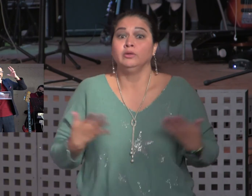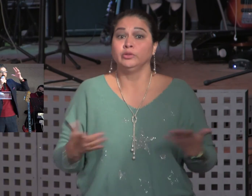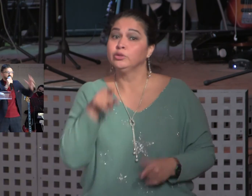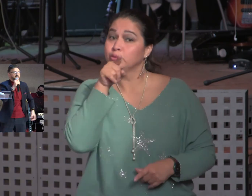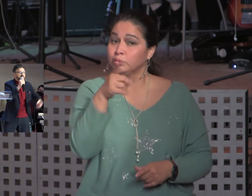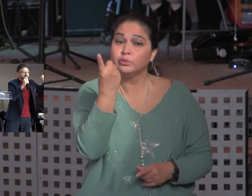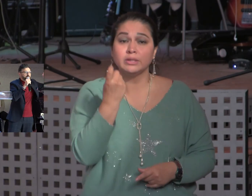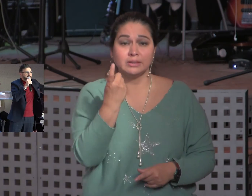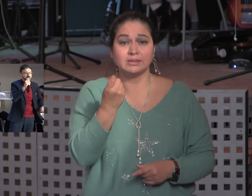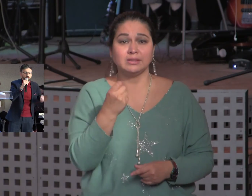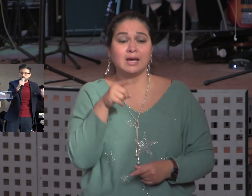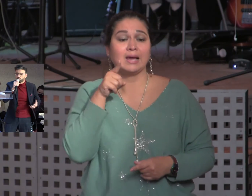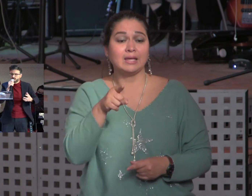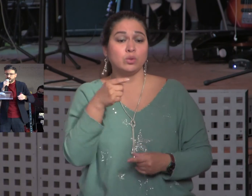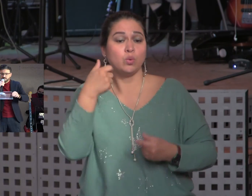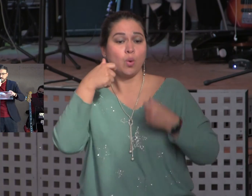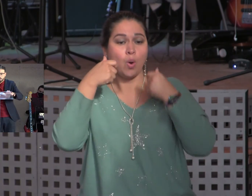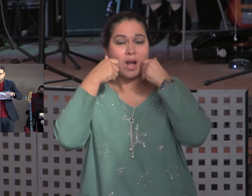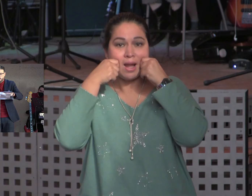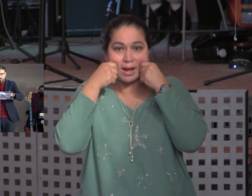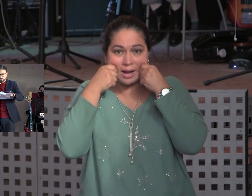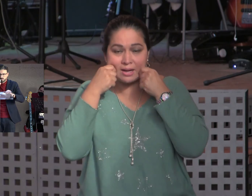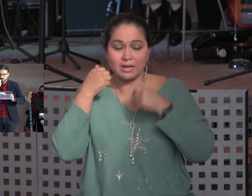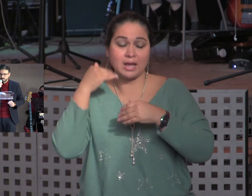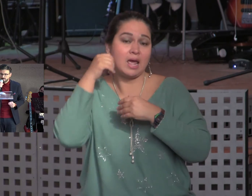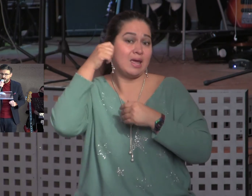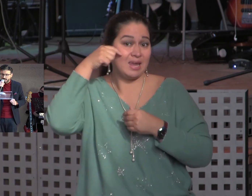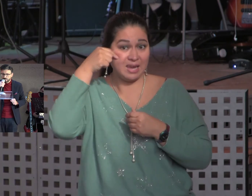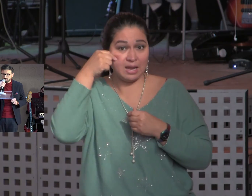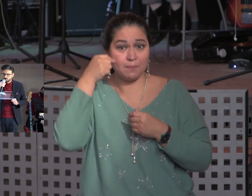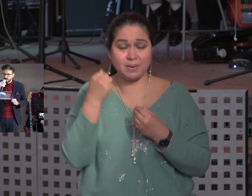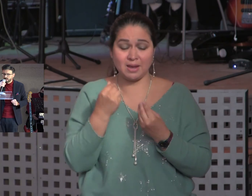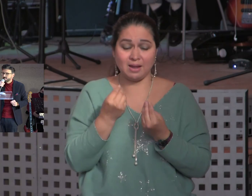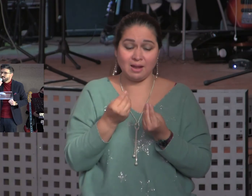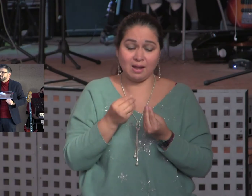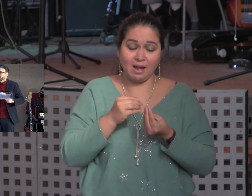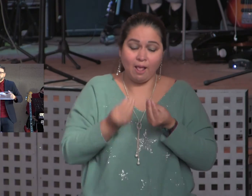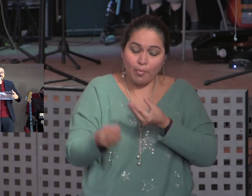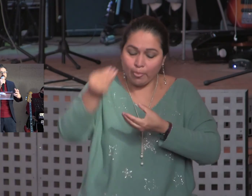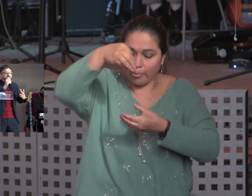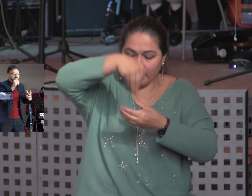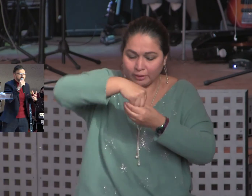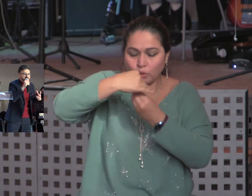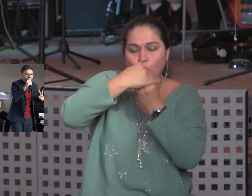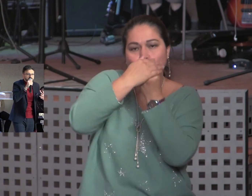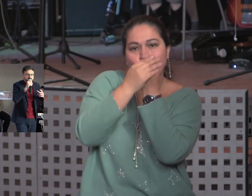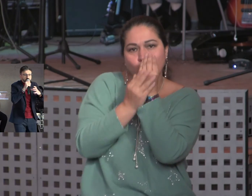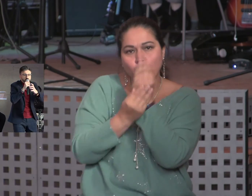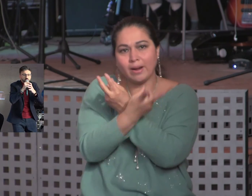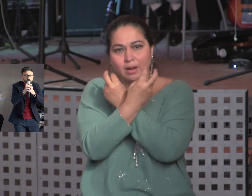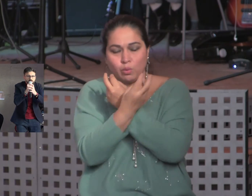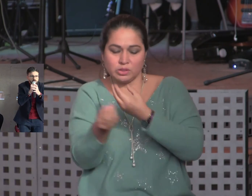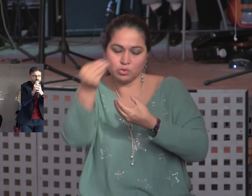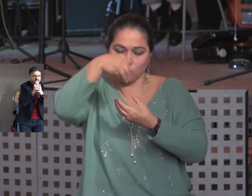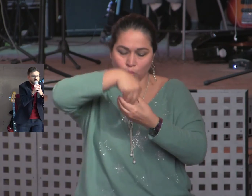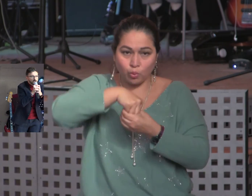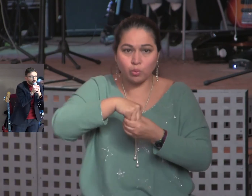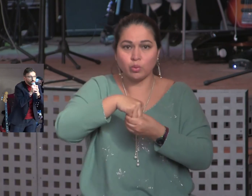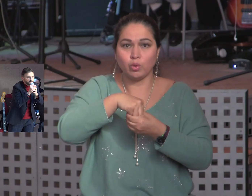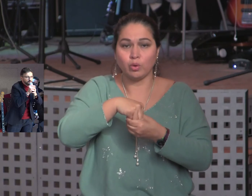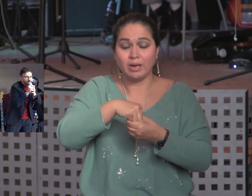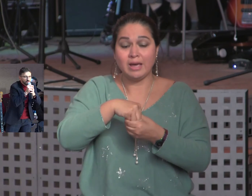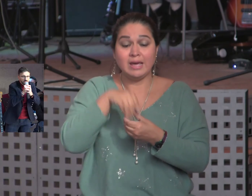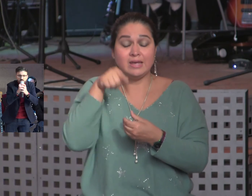Necesitas que la carne y la piel cubra el hueso. Aleluya. Necesitas que en tu hueso se